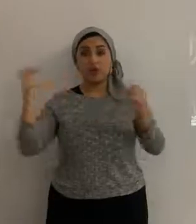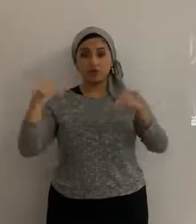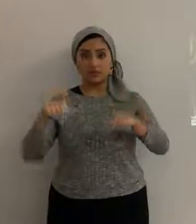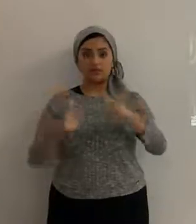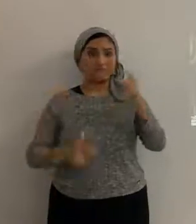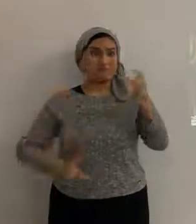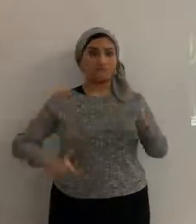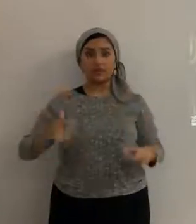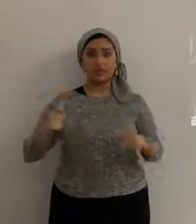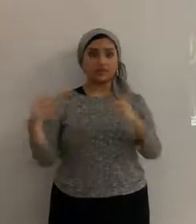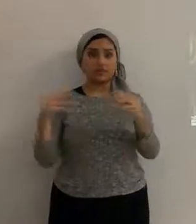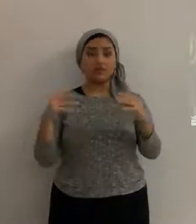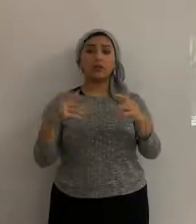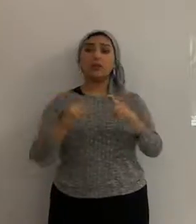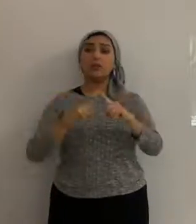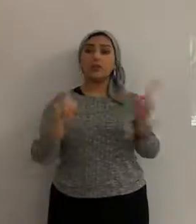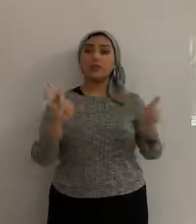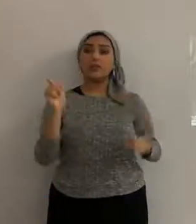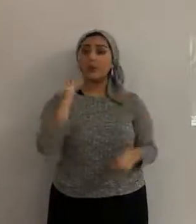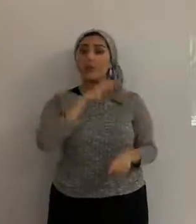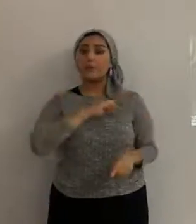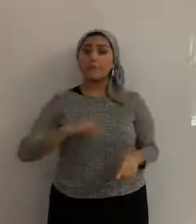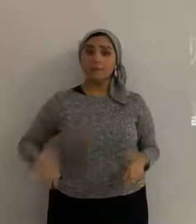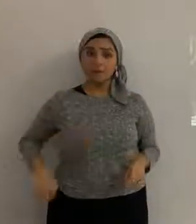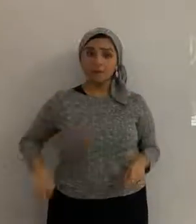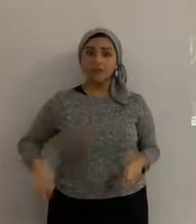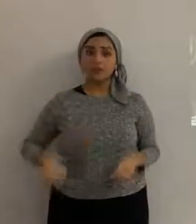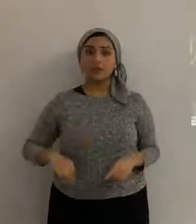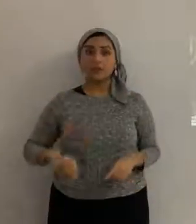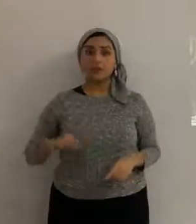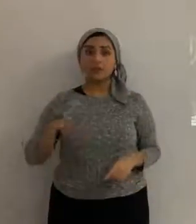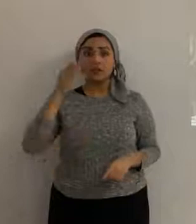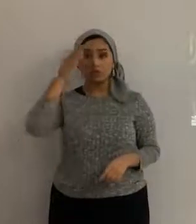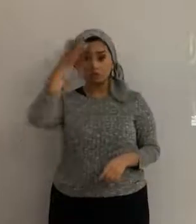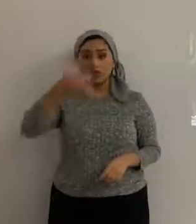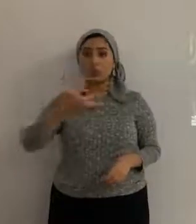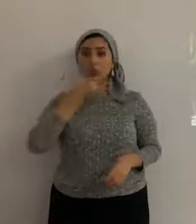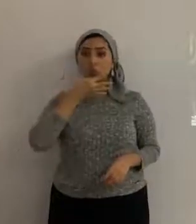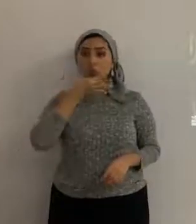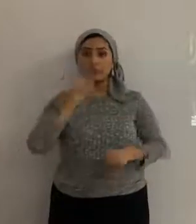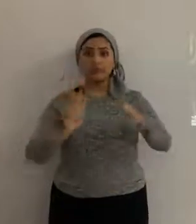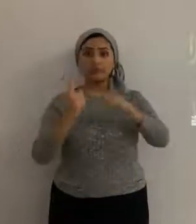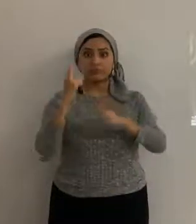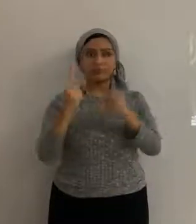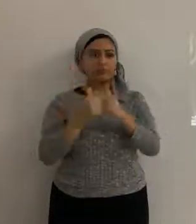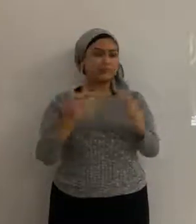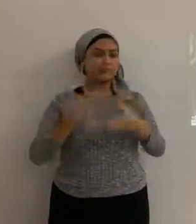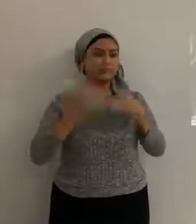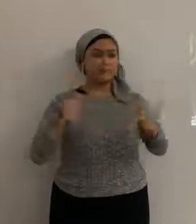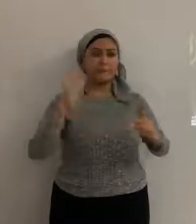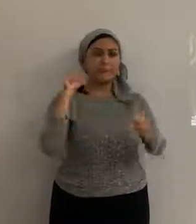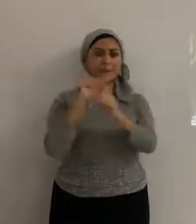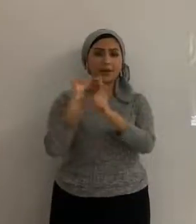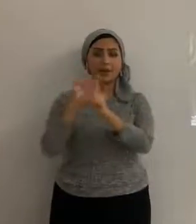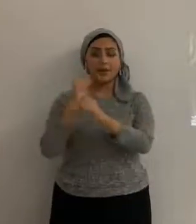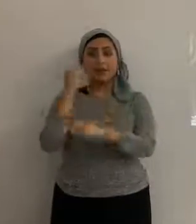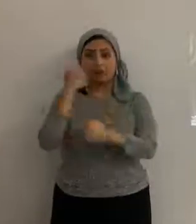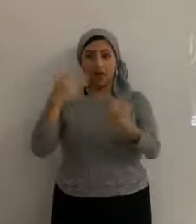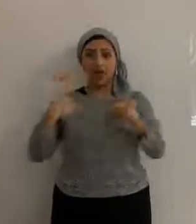termonuclear, pero el antimashiach está por hacer su aparición. Y bueno, con tanto engaño que hay, se los han engañado por tantos siglos,